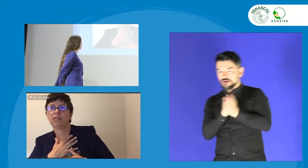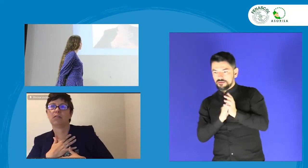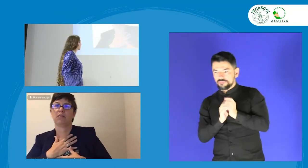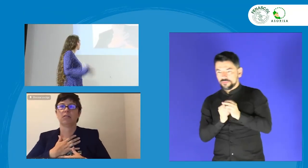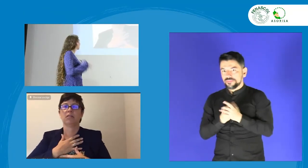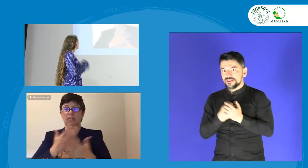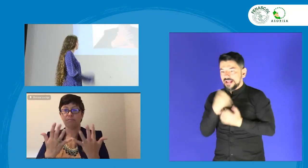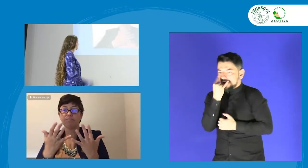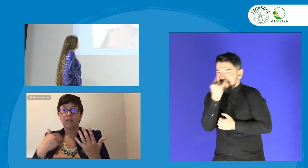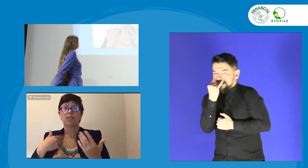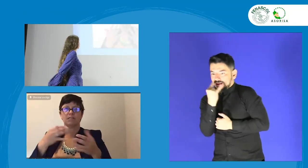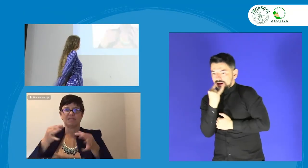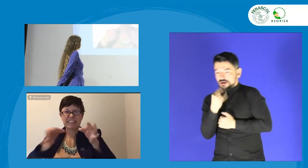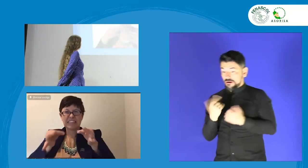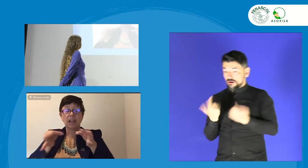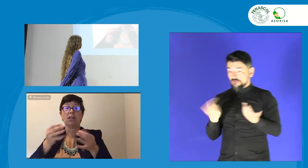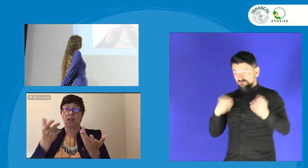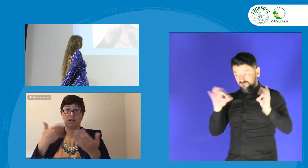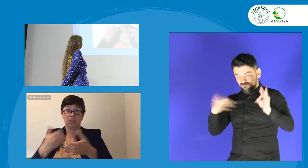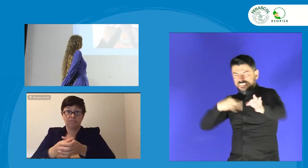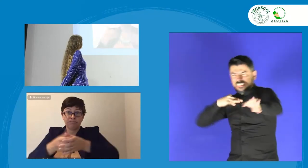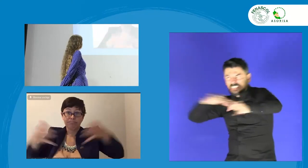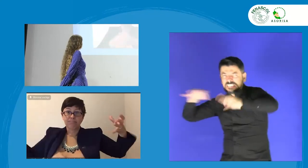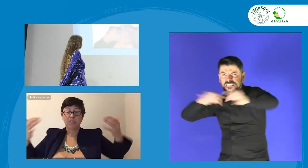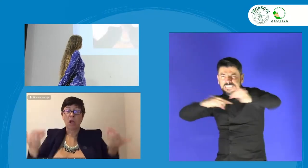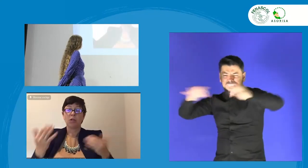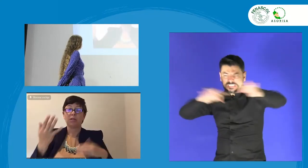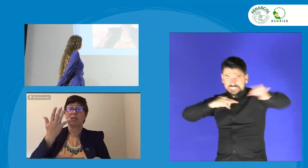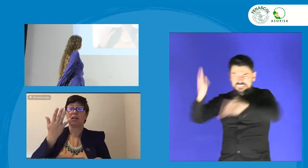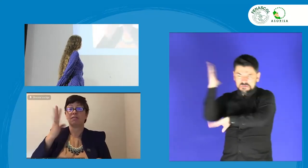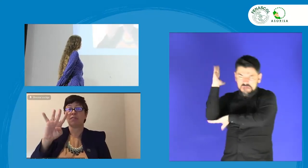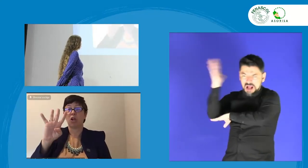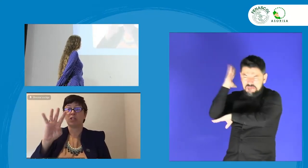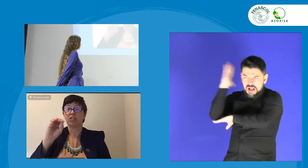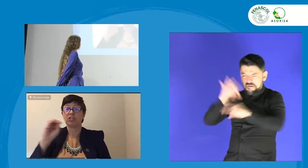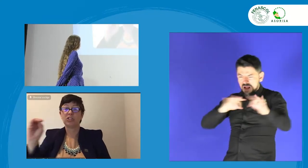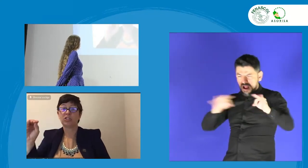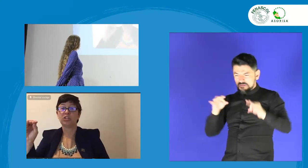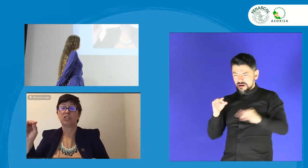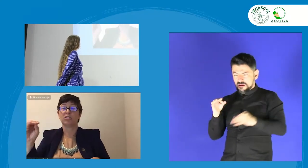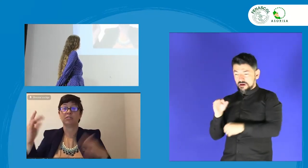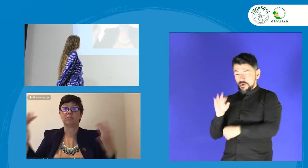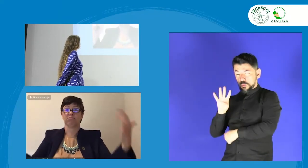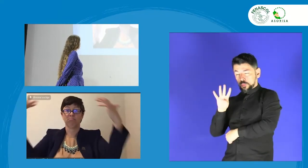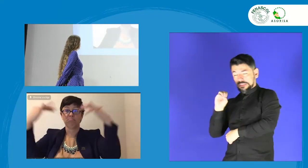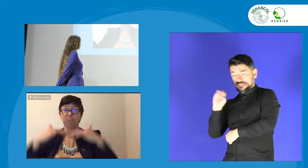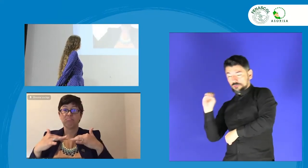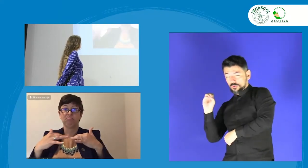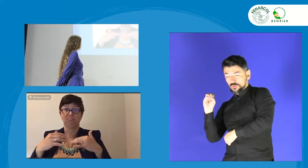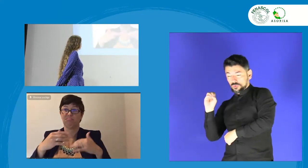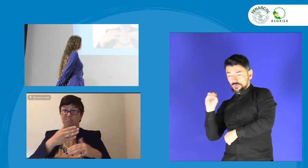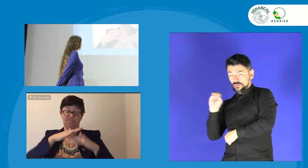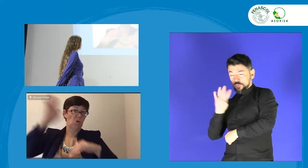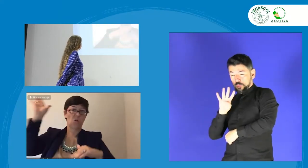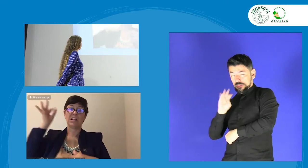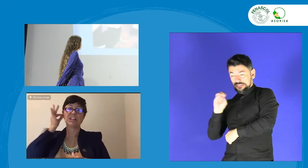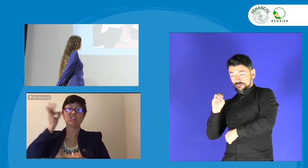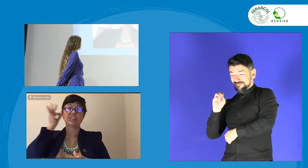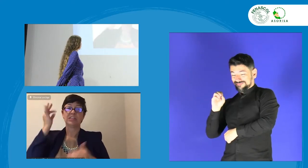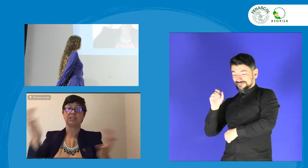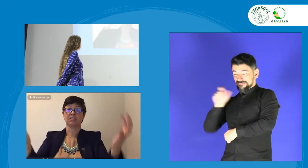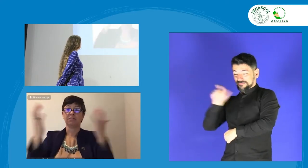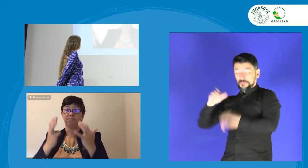conocieran, que se interesaran, que lo quisieran hacer. Al explicarles estos temas, nosotros encontramos aproximadamente